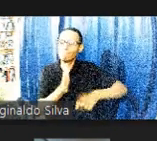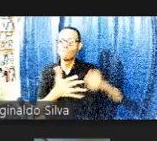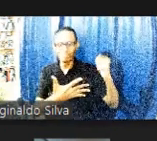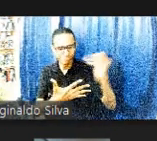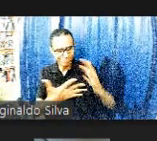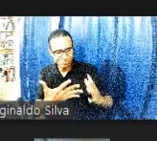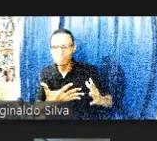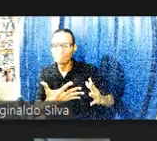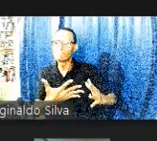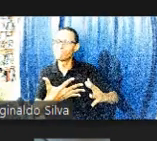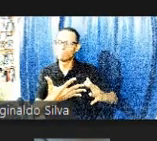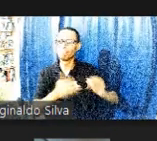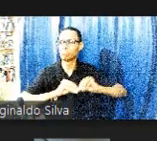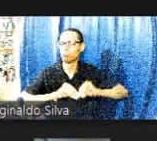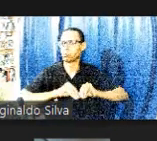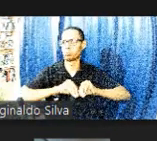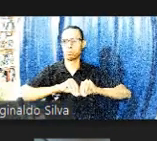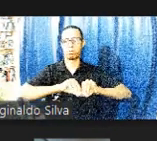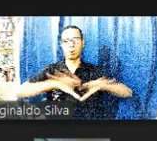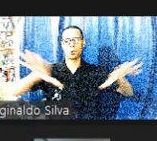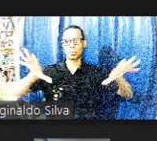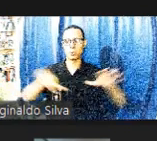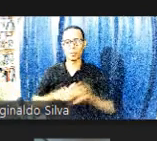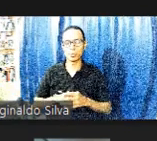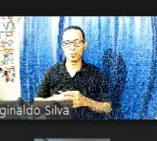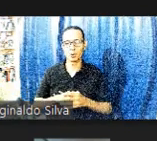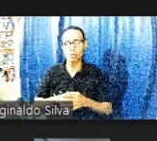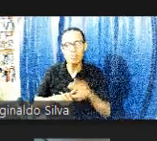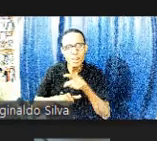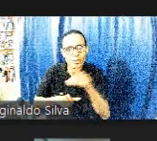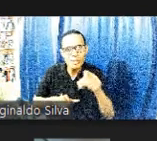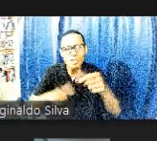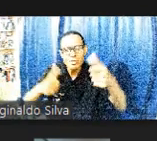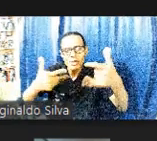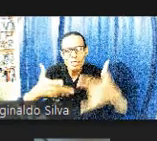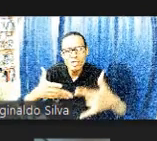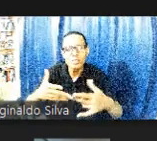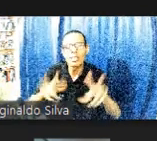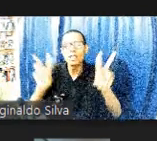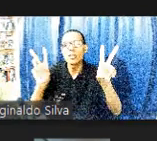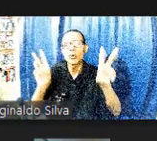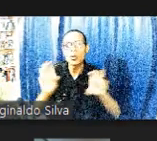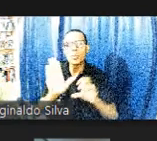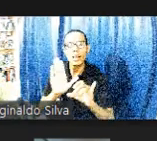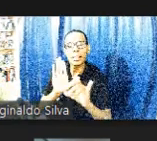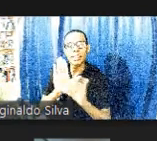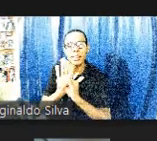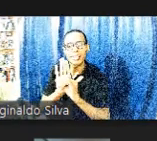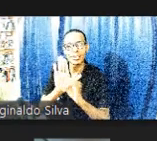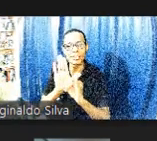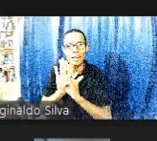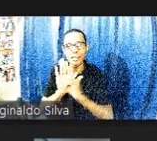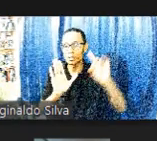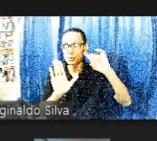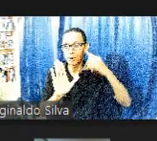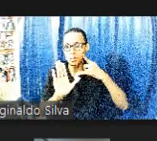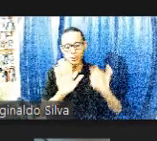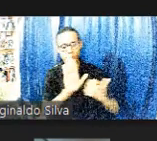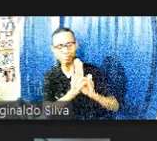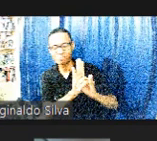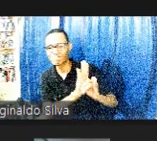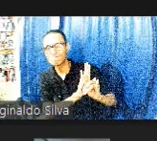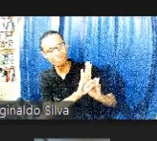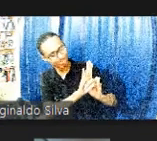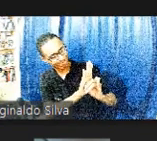vocês estavam falando da questão das identidades surdas, né? E da falta de material específico também para as